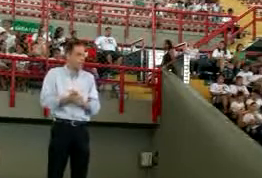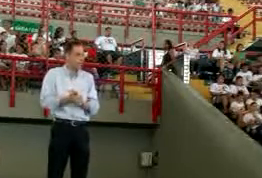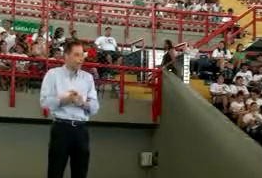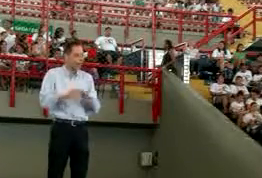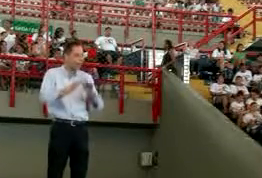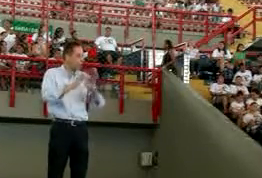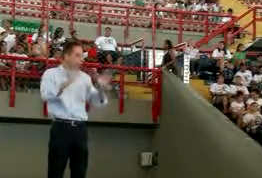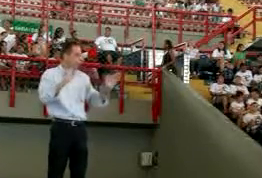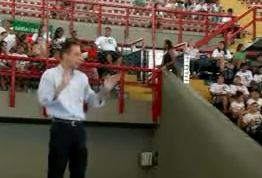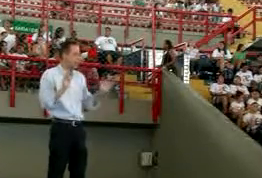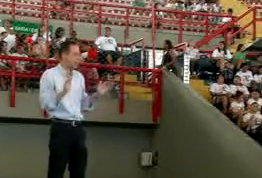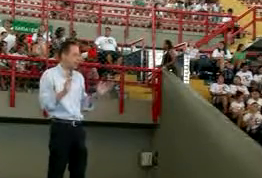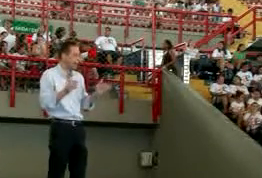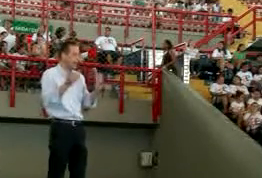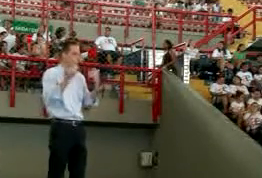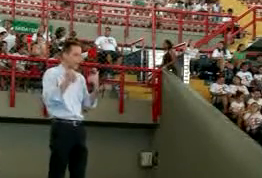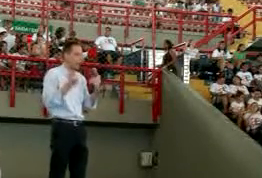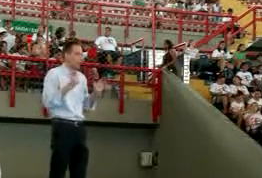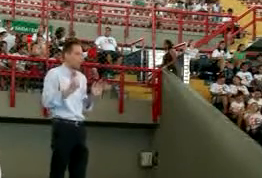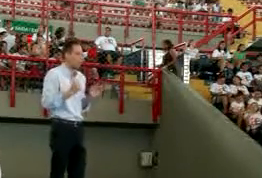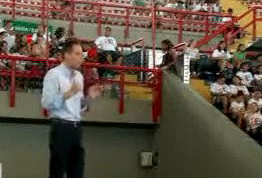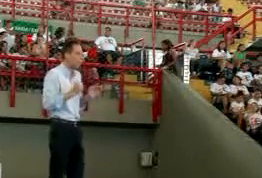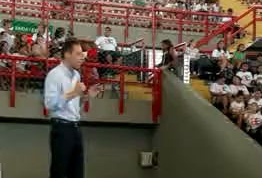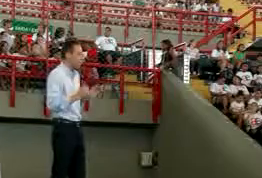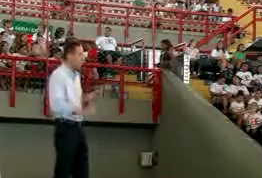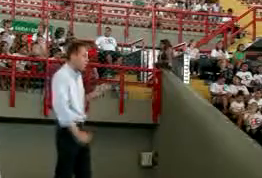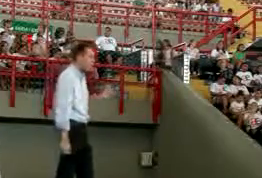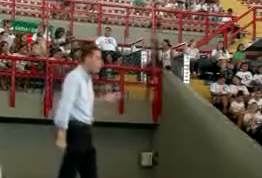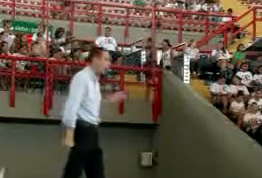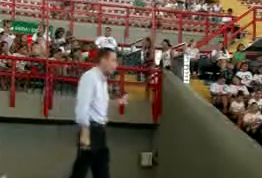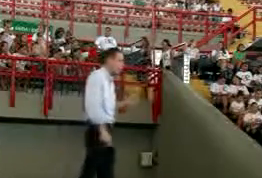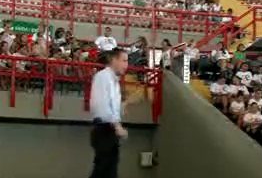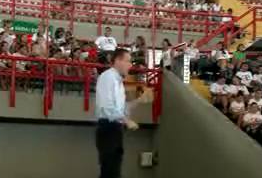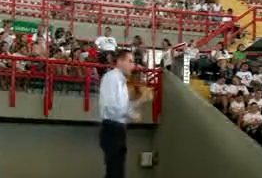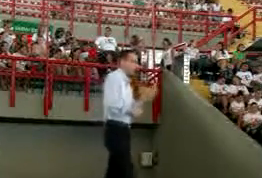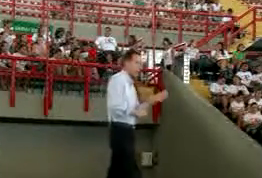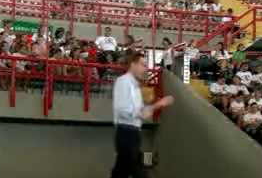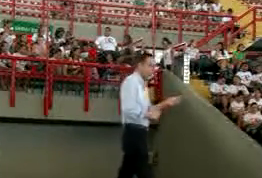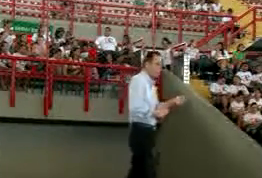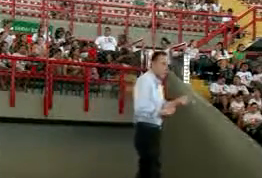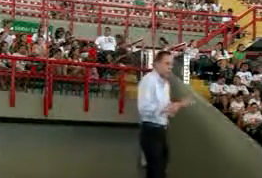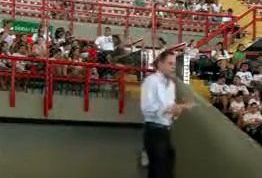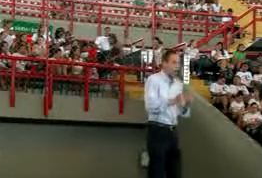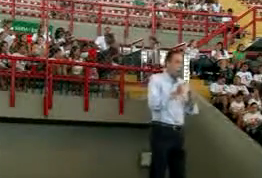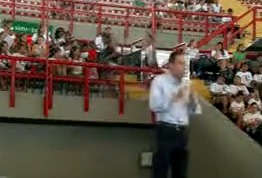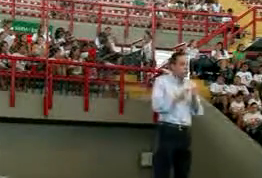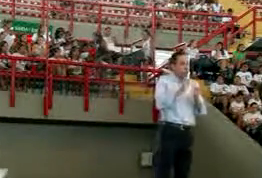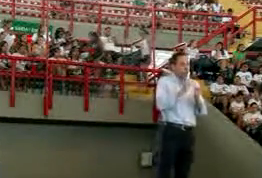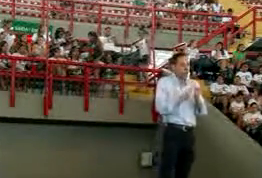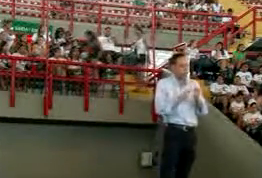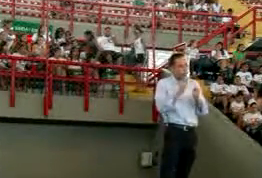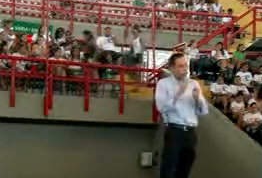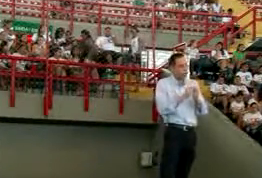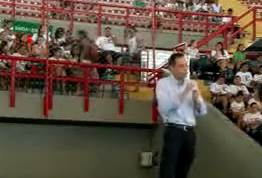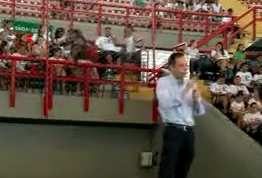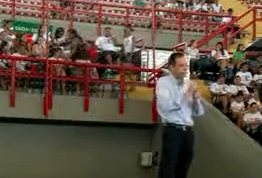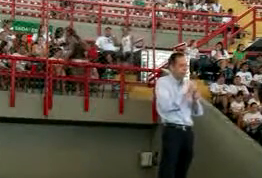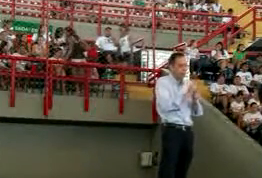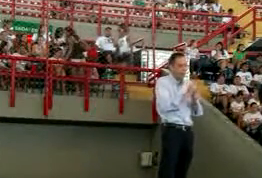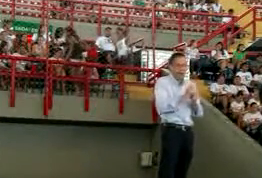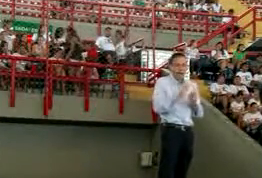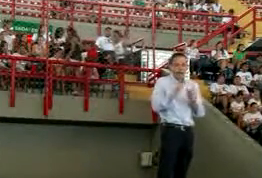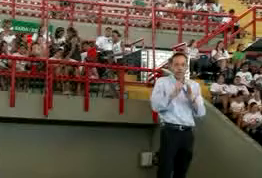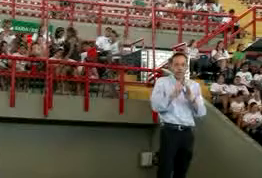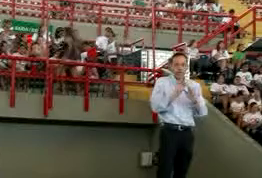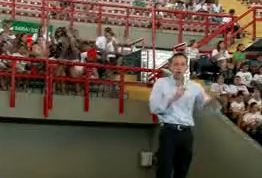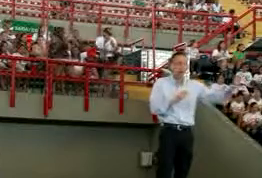o Brasil. Era a última esperança deles, era Dom Pedro voltar. E o Partido Liberal Radical e alguns membros do Partido